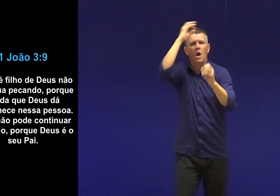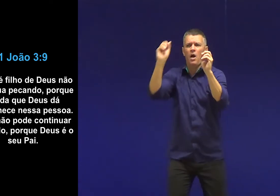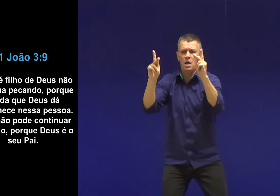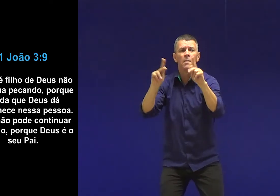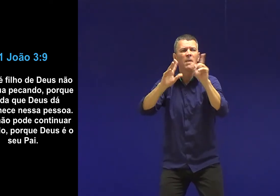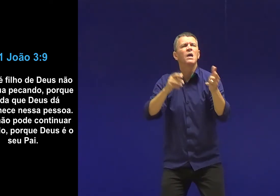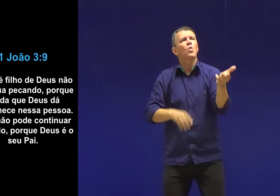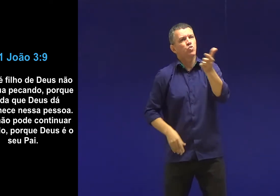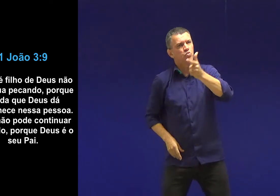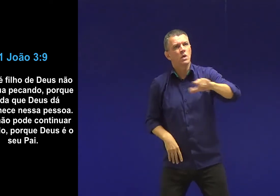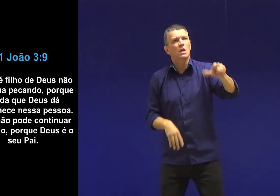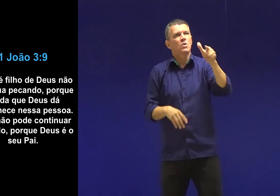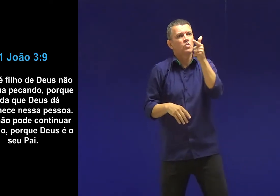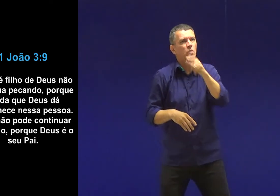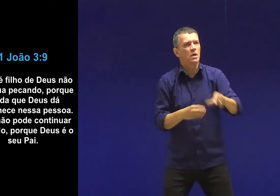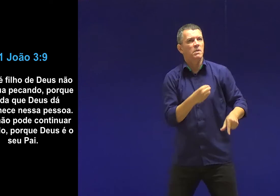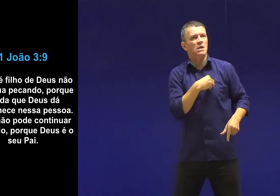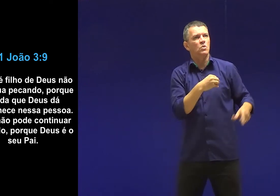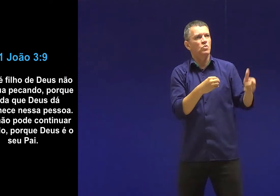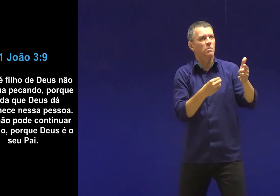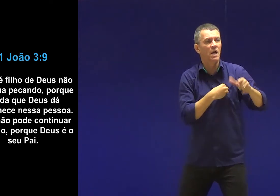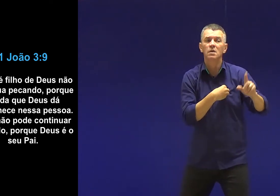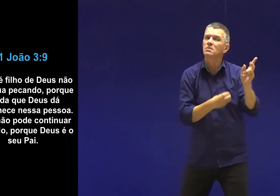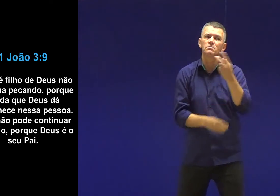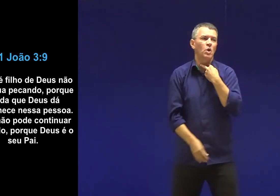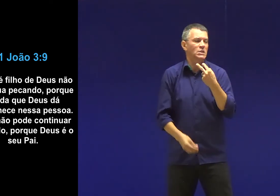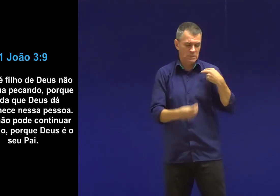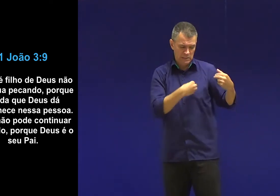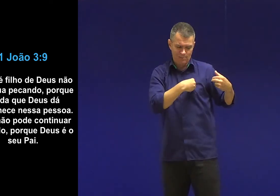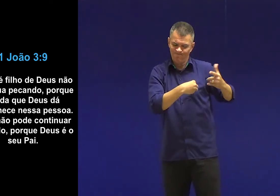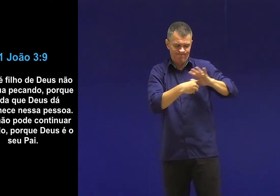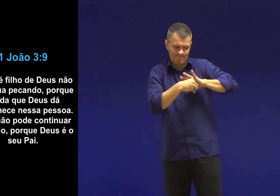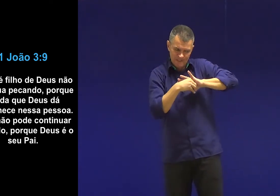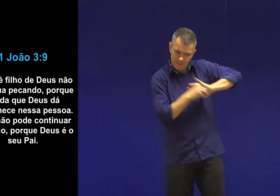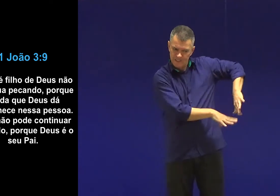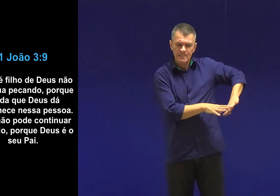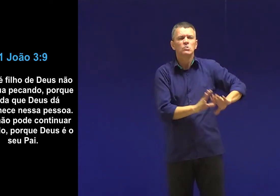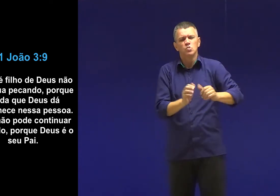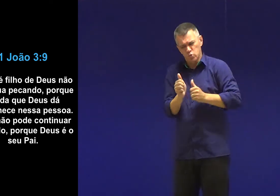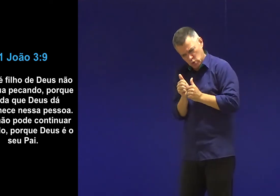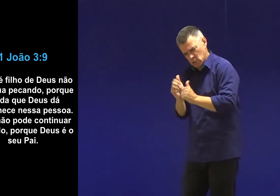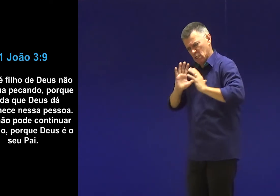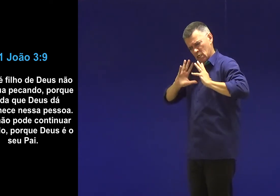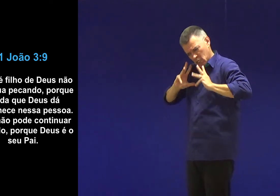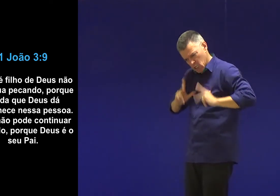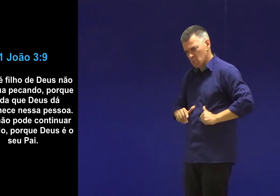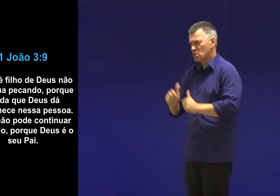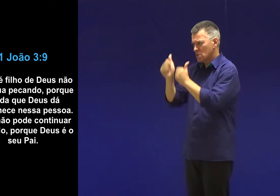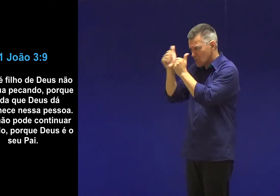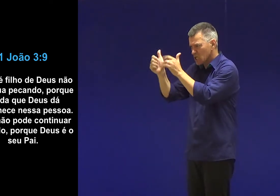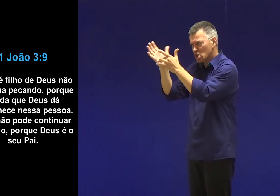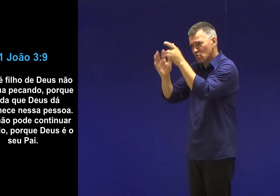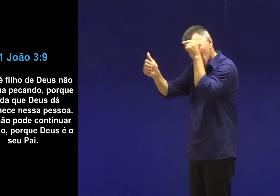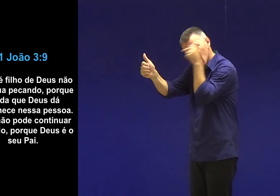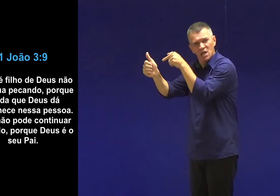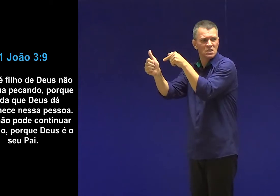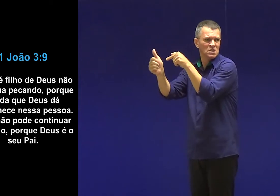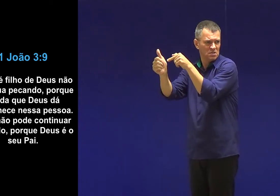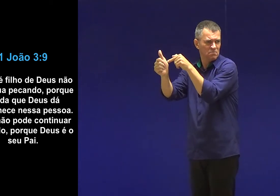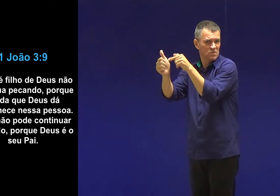Sou batizado, tenho o Espírito Santo e continuo pecando, pecando, pecando, pecando, pecando. Precisa se manter puro.